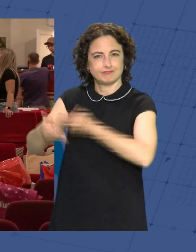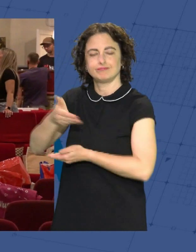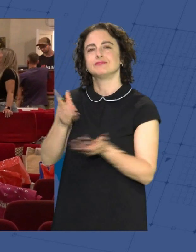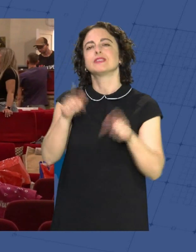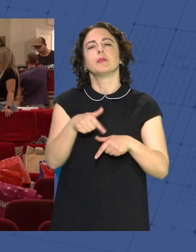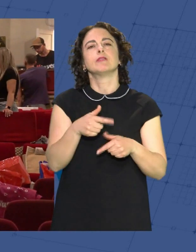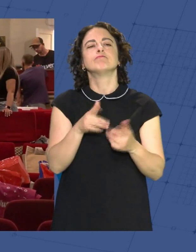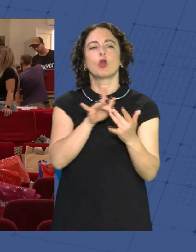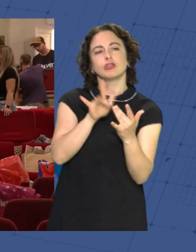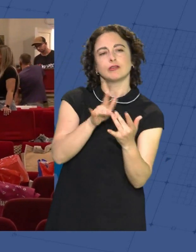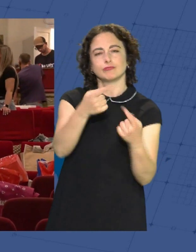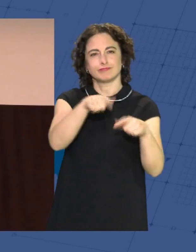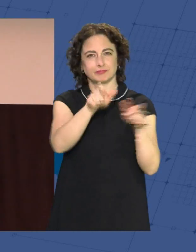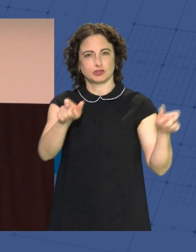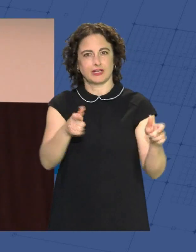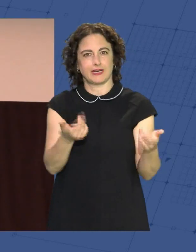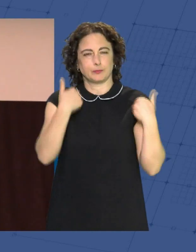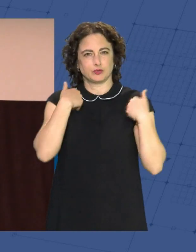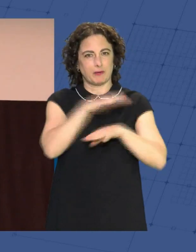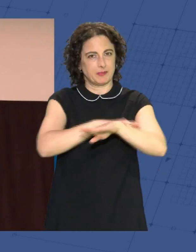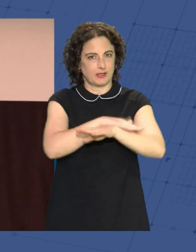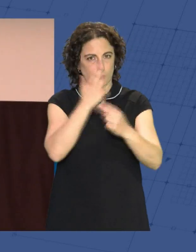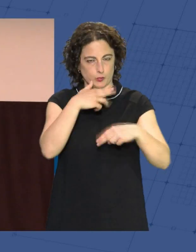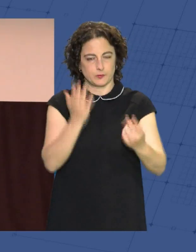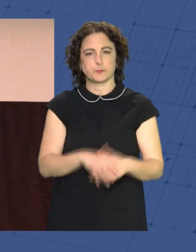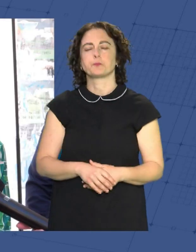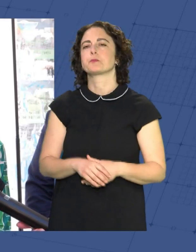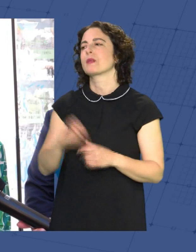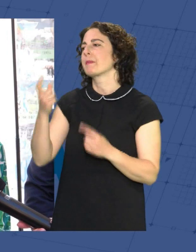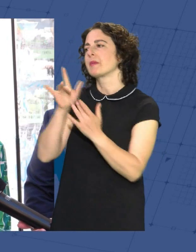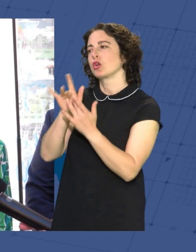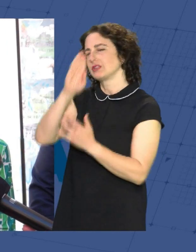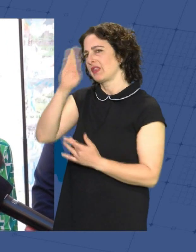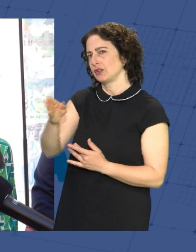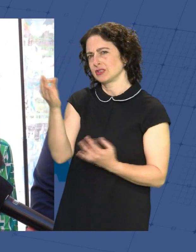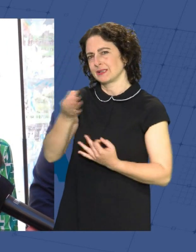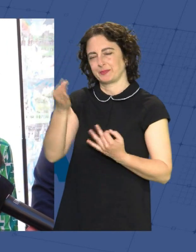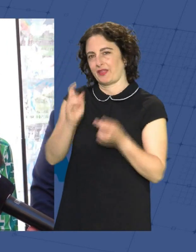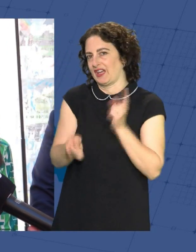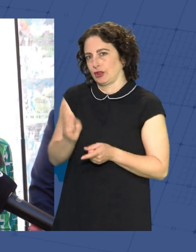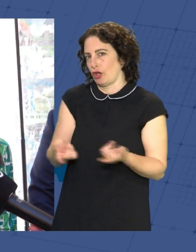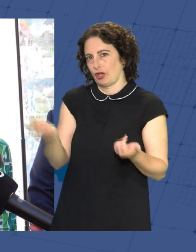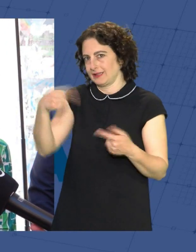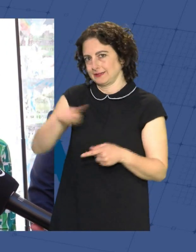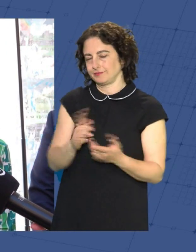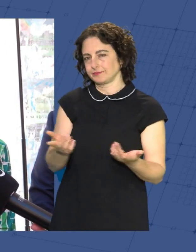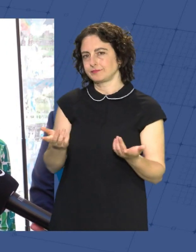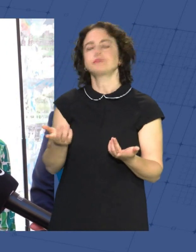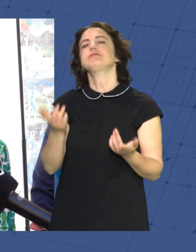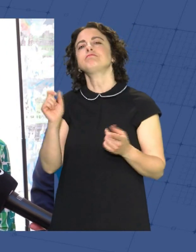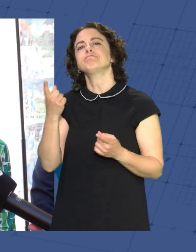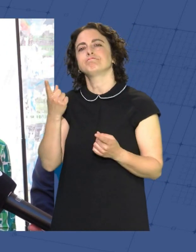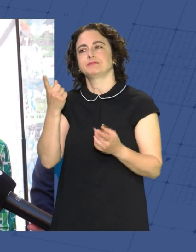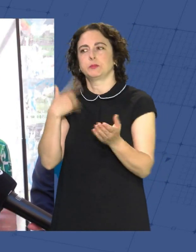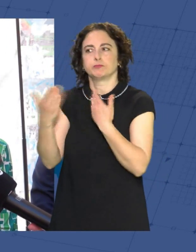tomar contacto con los responsables de las administraciones. Nuestro primer contacto directo siempre es con los directores, es con los que queremos llegar al